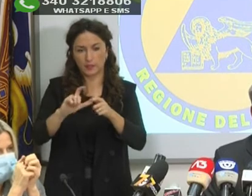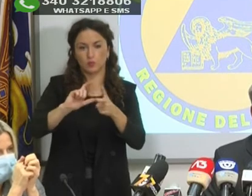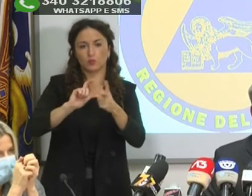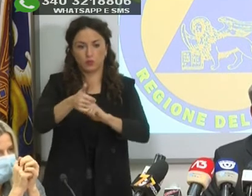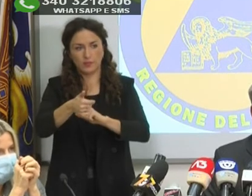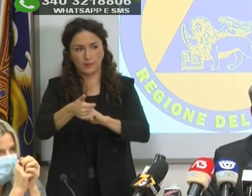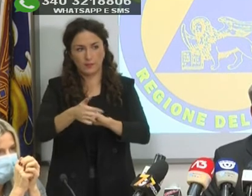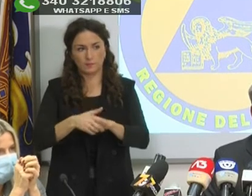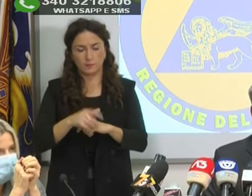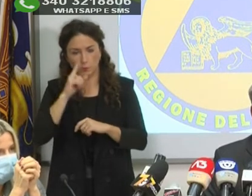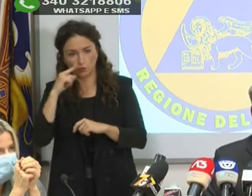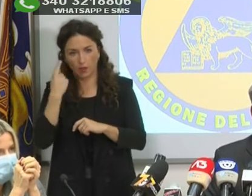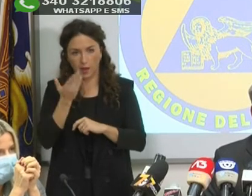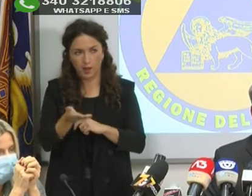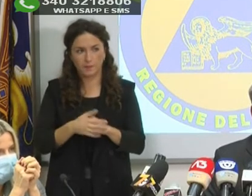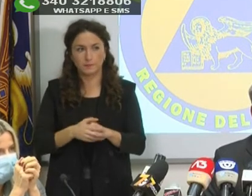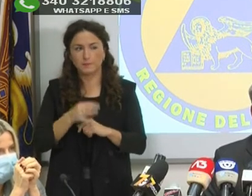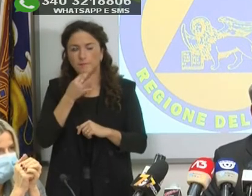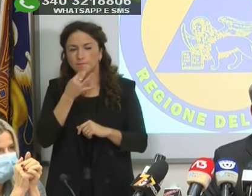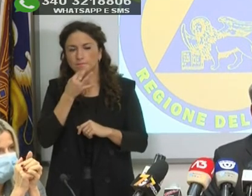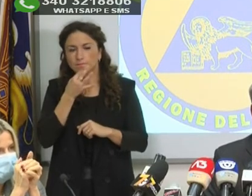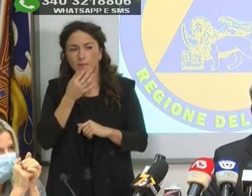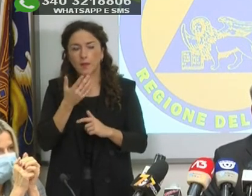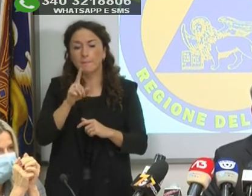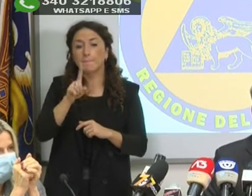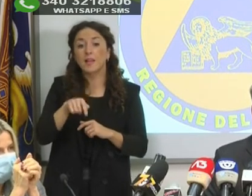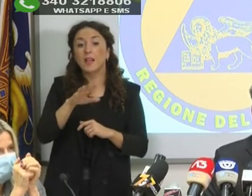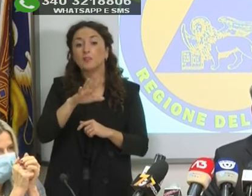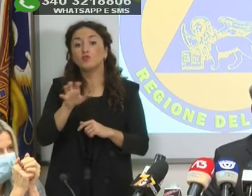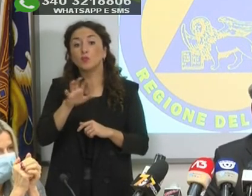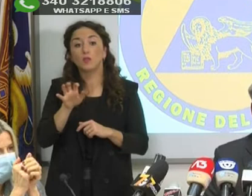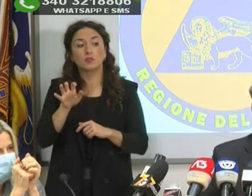Ecco. Quindi sarebbe il... 1500